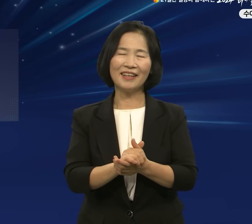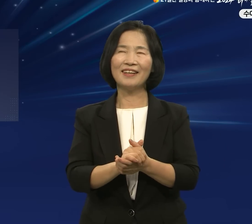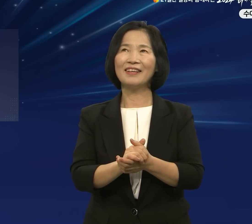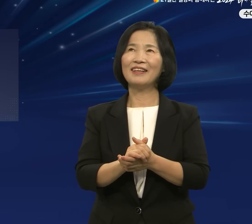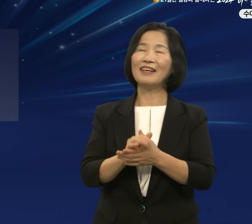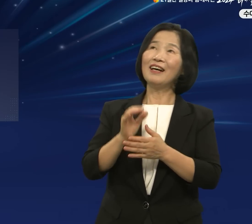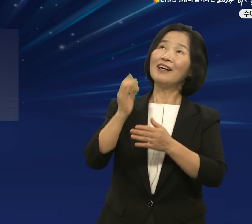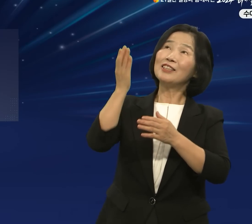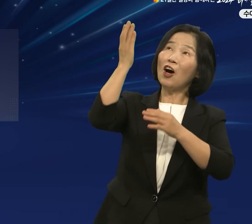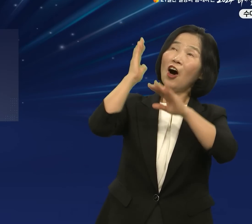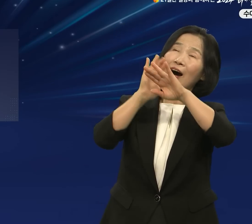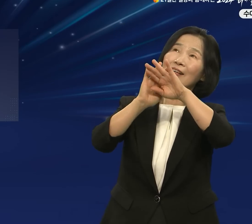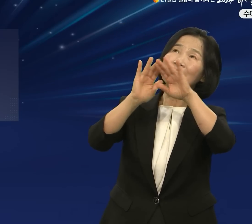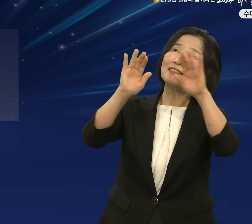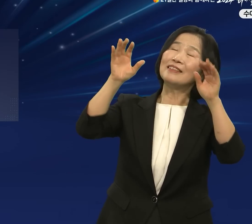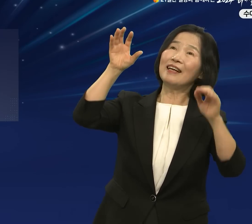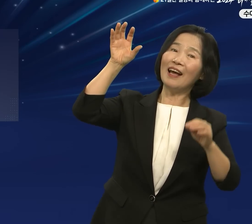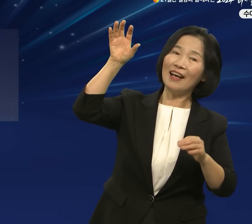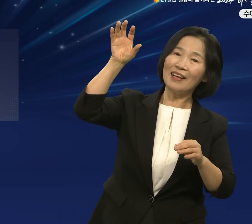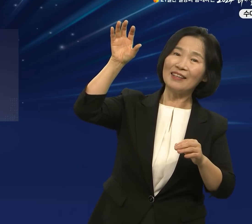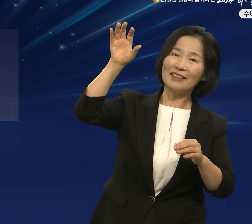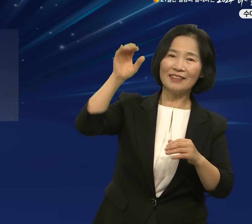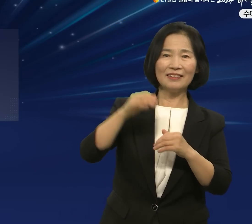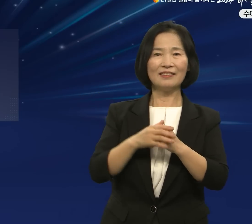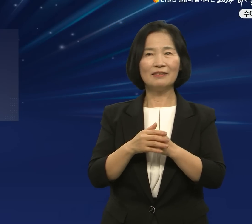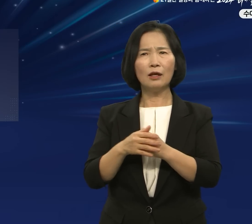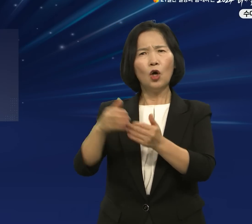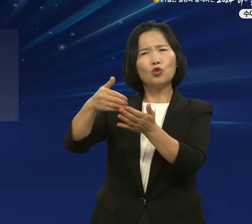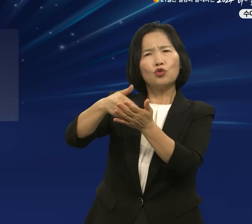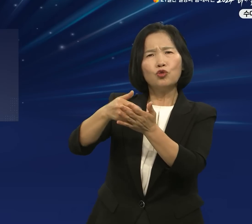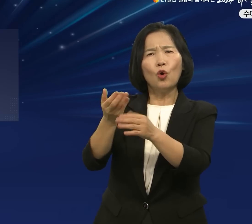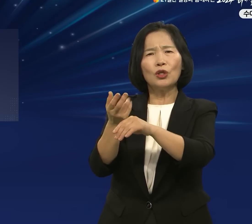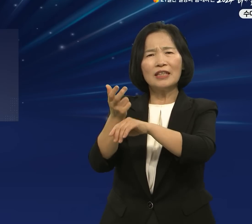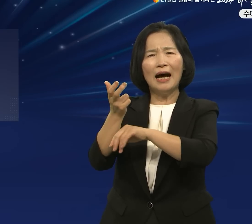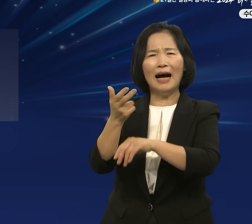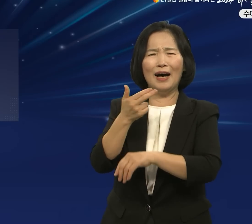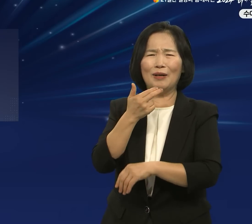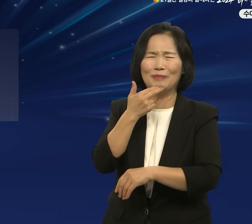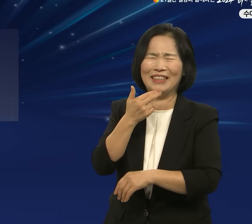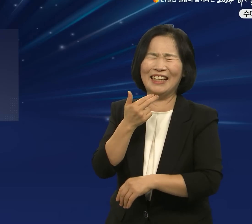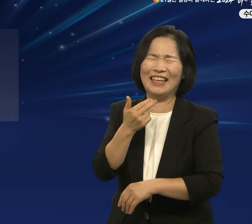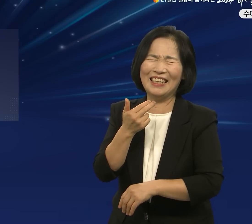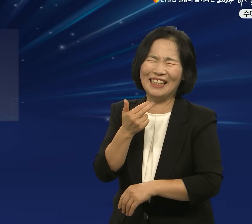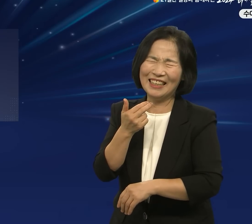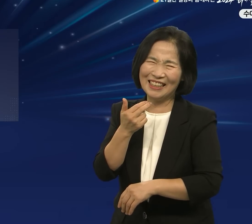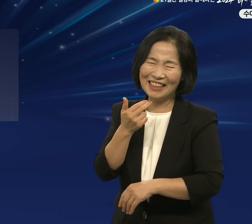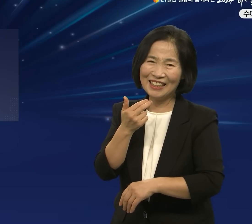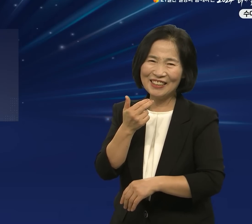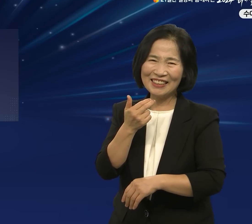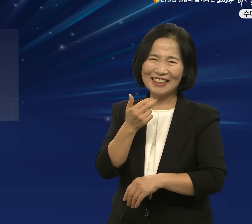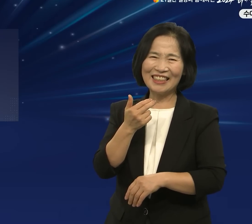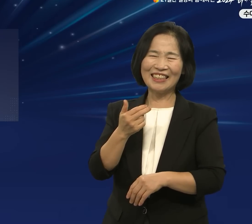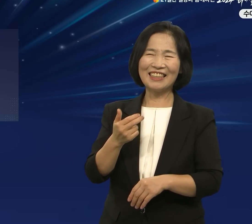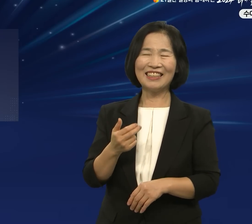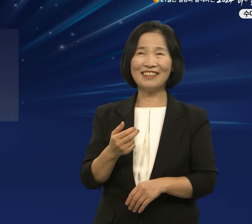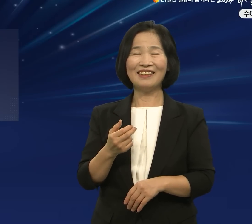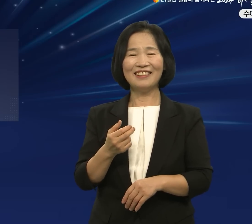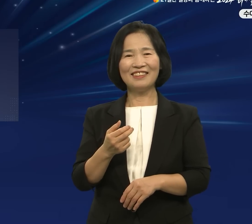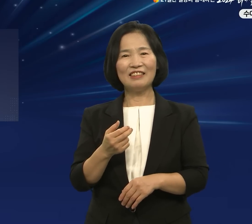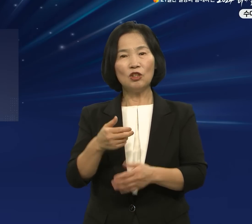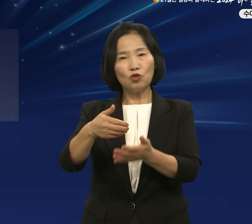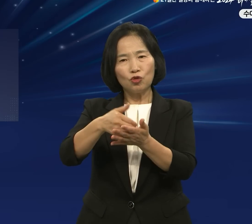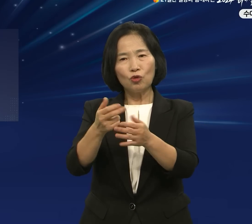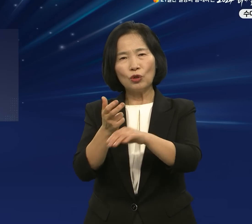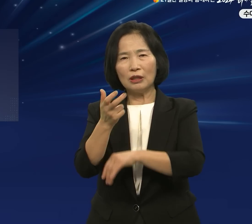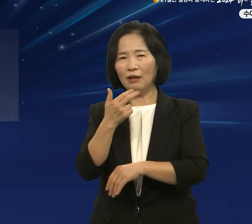저 하늘에는 중고차 없네. 거기는 중고차 없네.